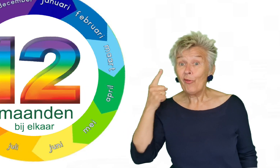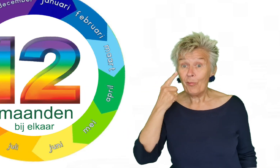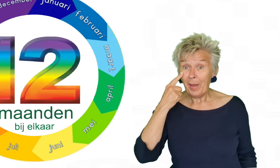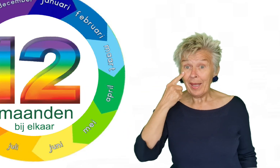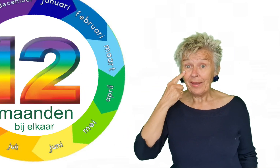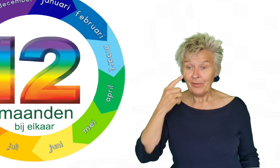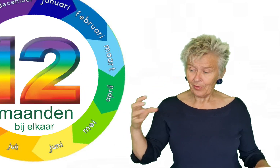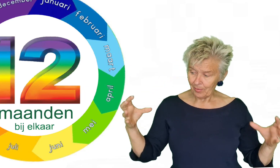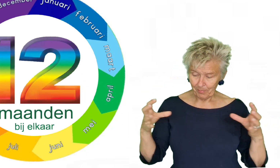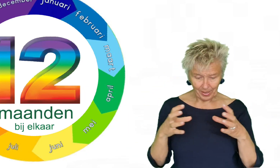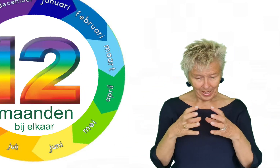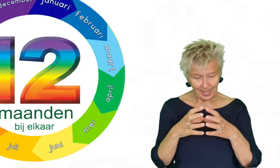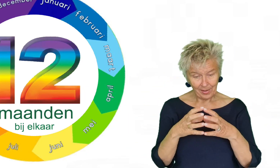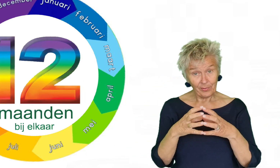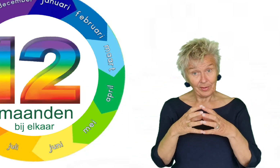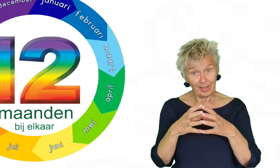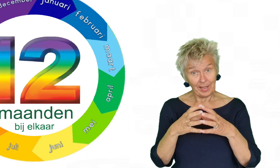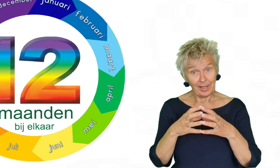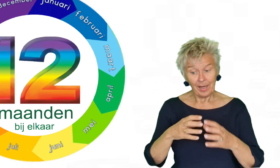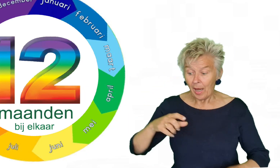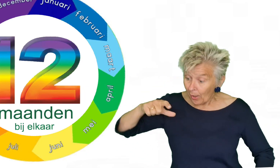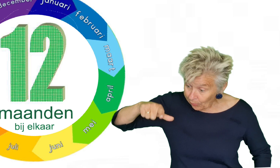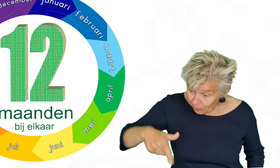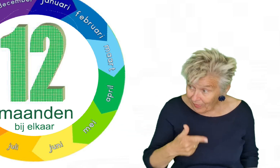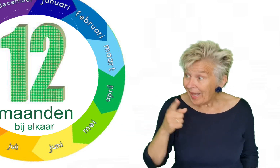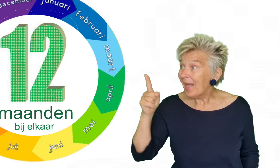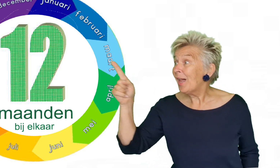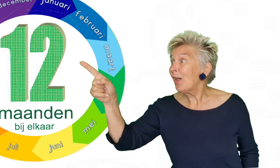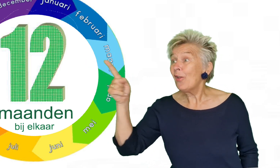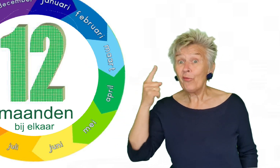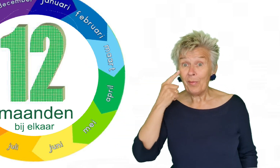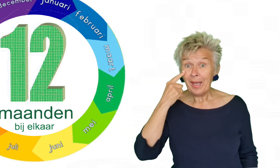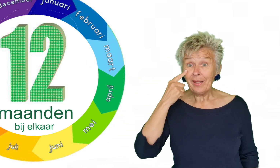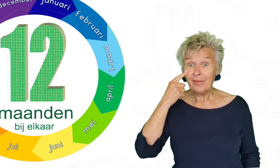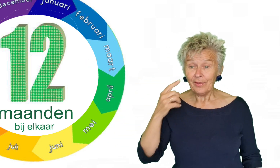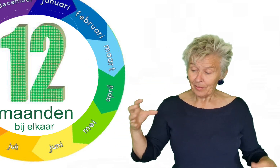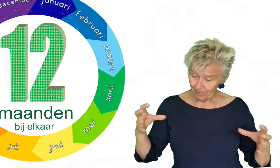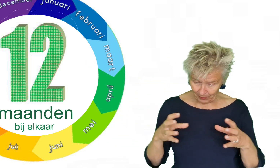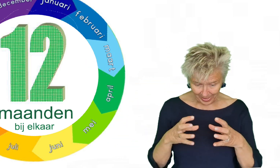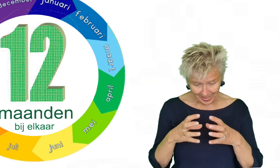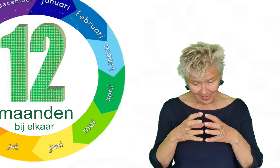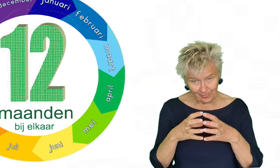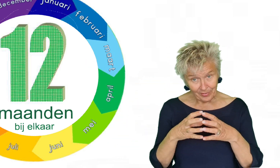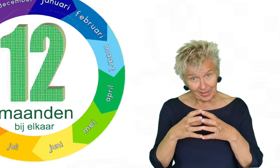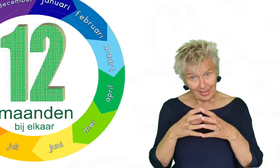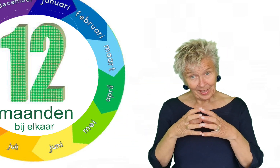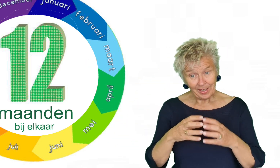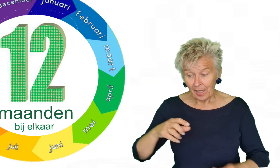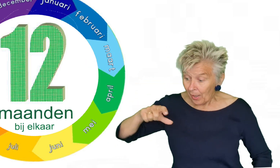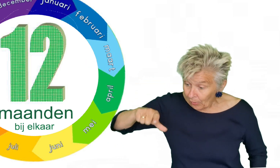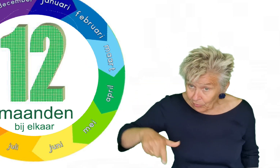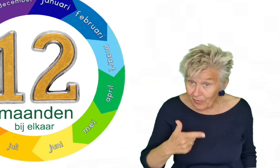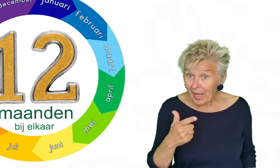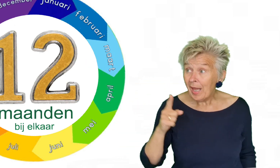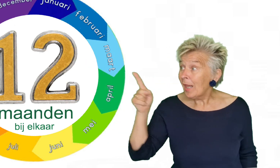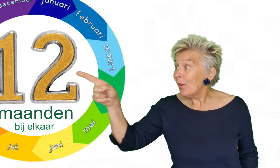12 maanden bij elkaar, 12 maanden bij elkaar,